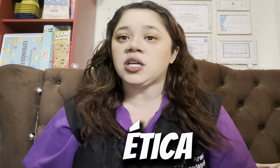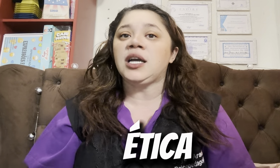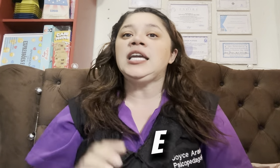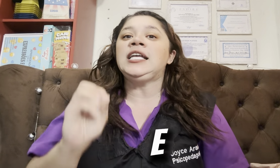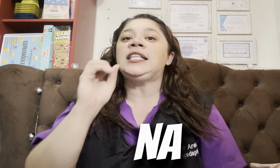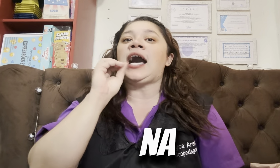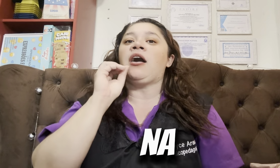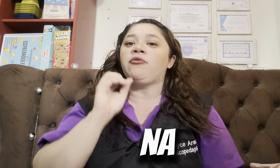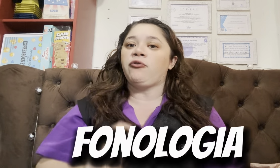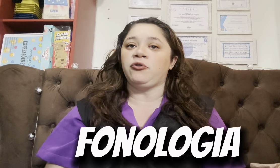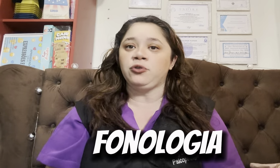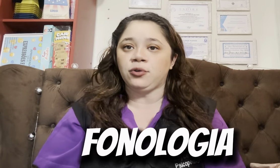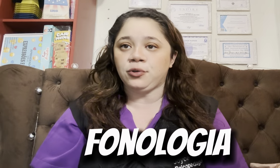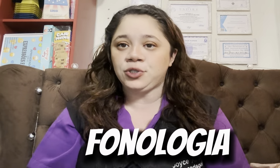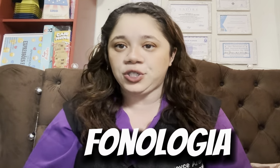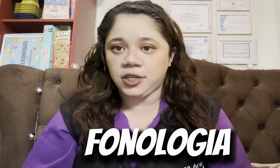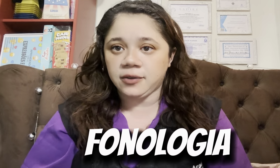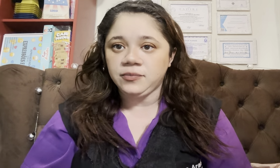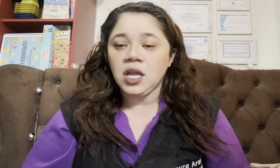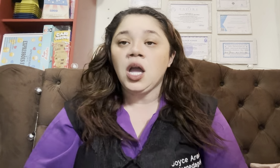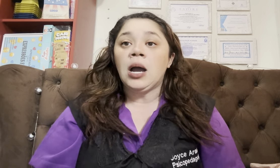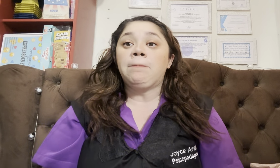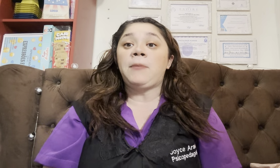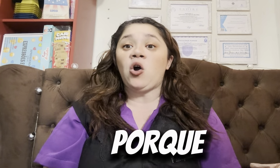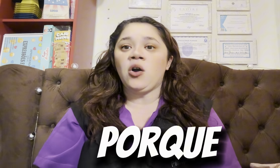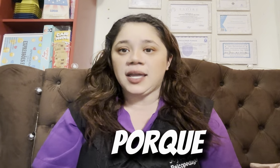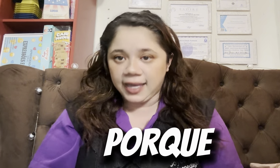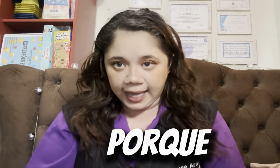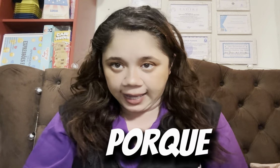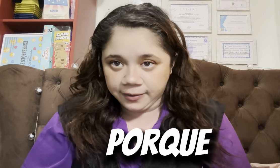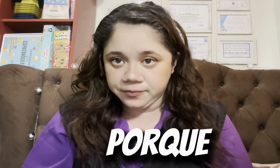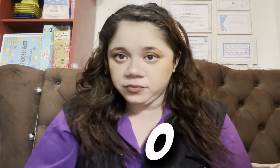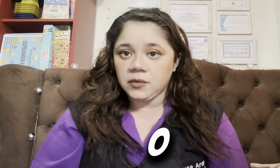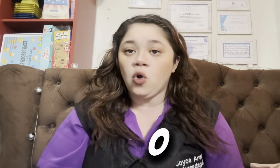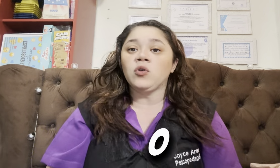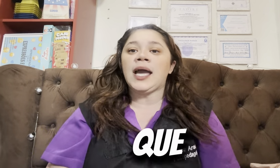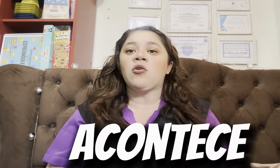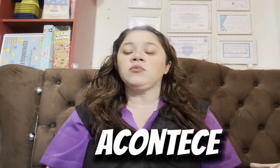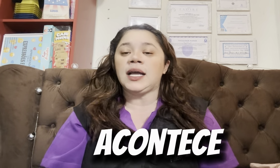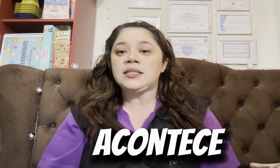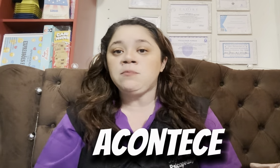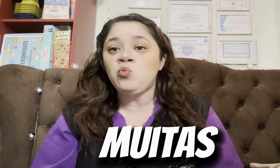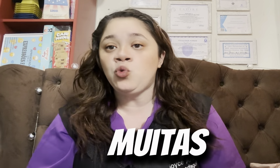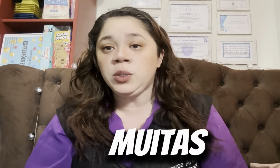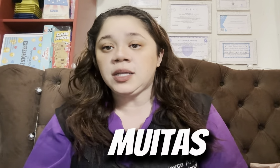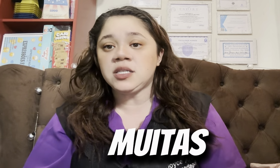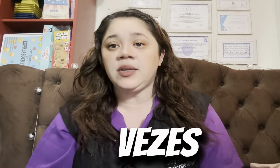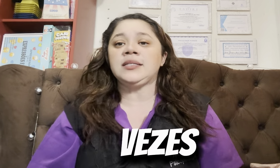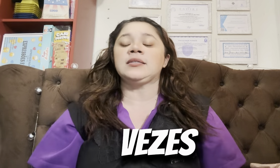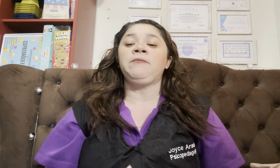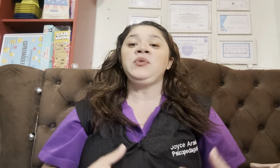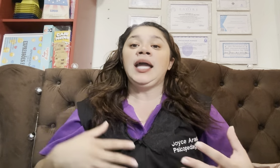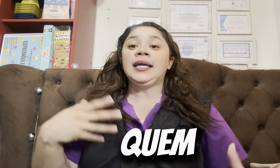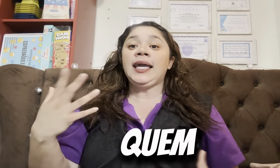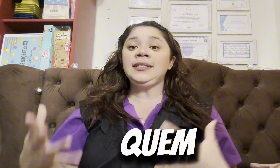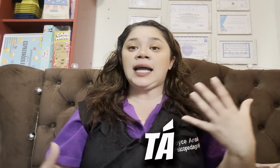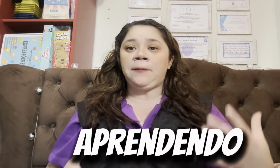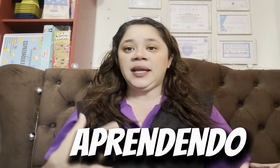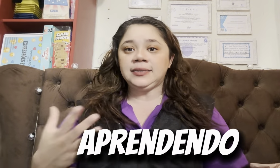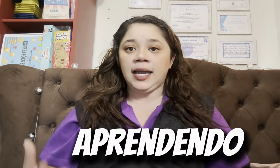e na fonologia. Por quê? O que acontece muitas vezes? Quem está